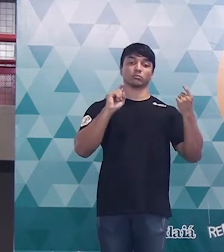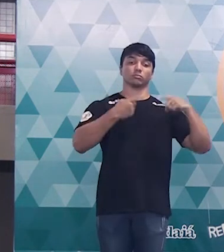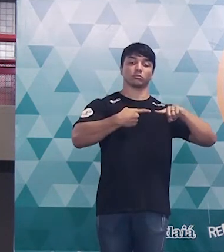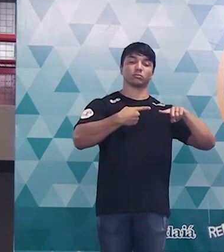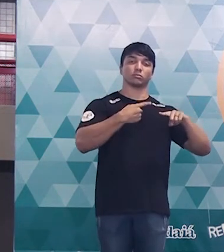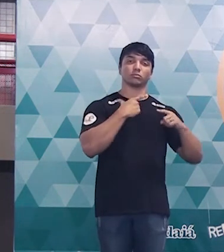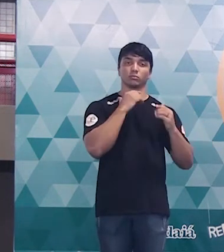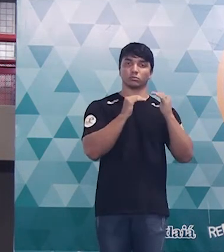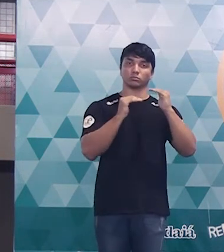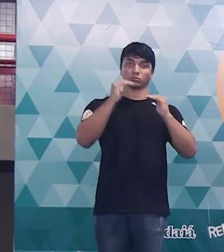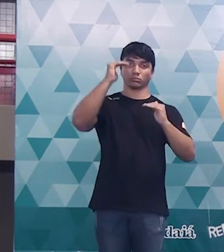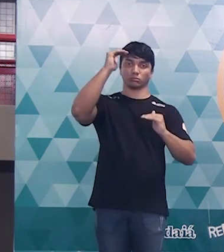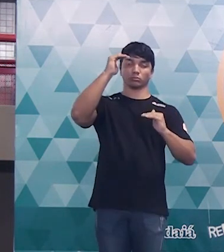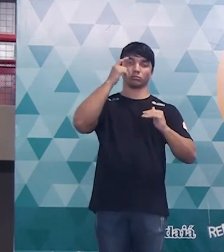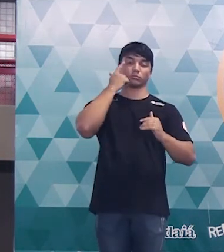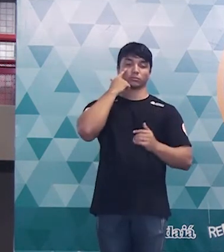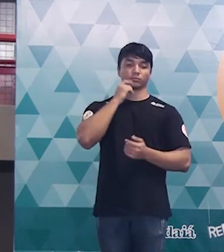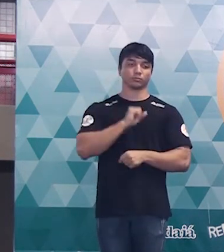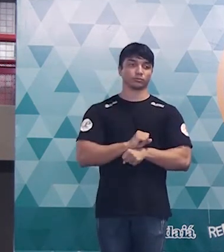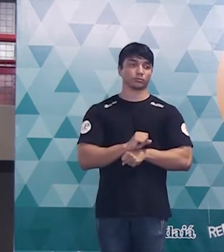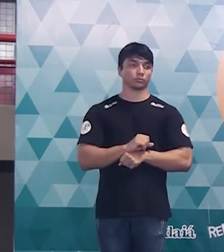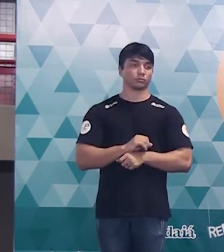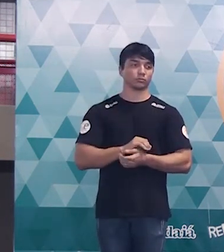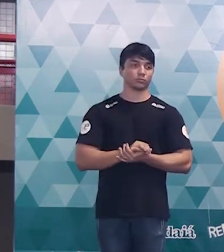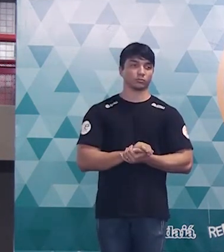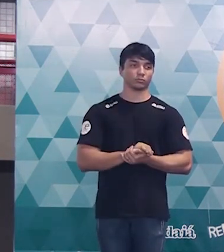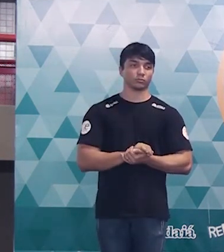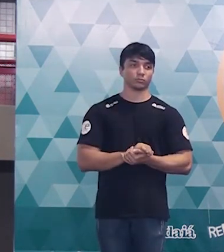inversamente proporcionais. Então, vou dar uma paradinha.